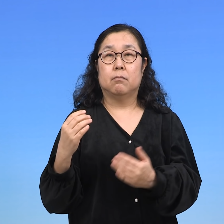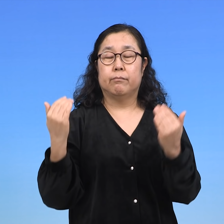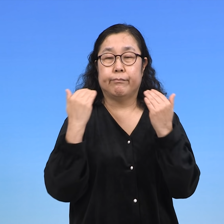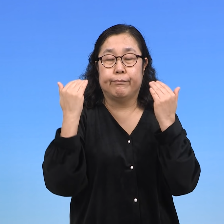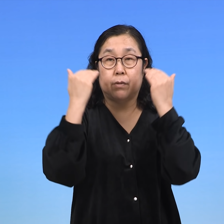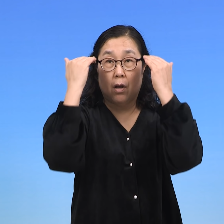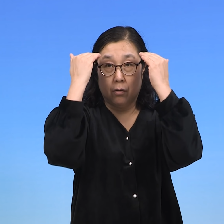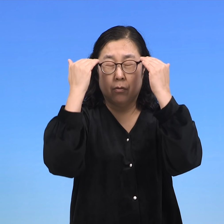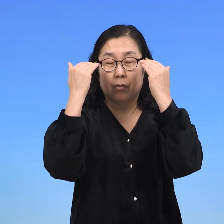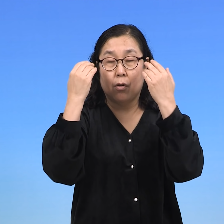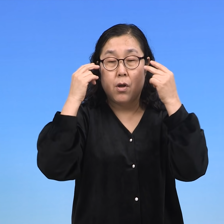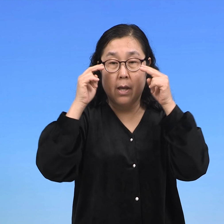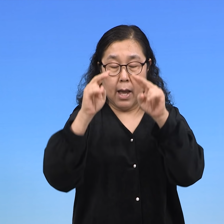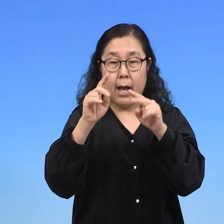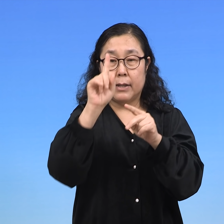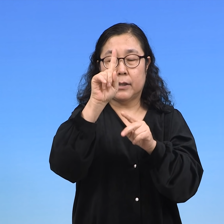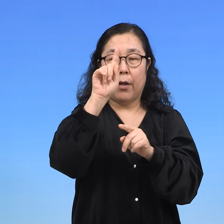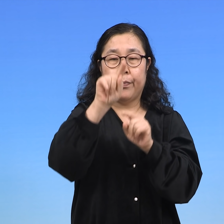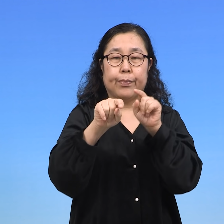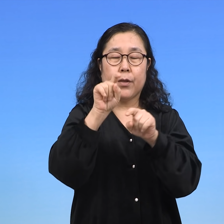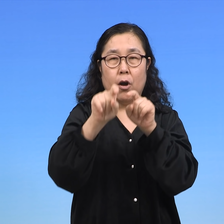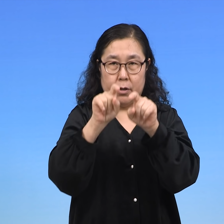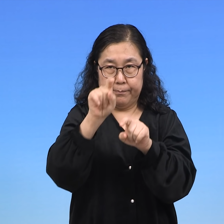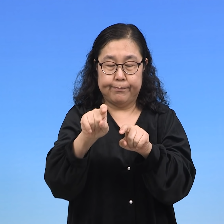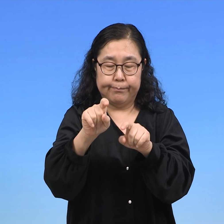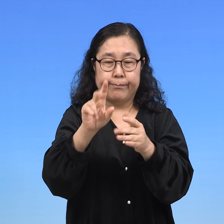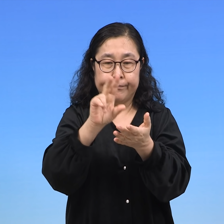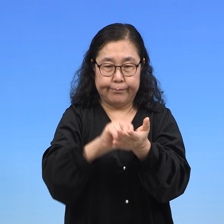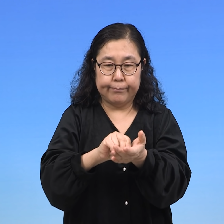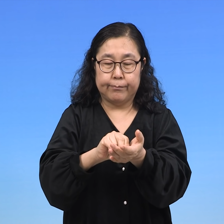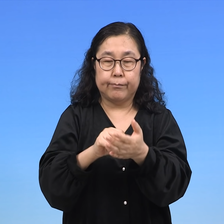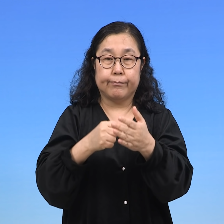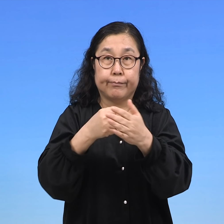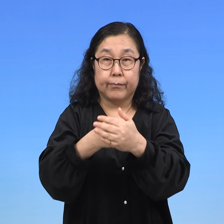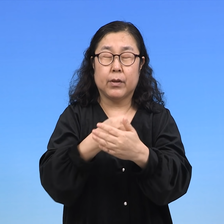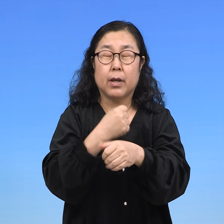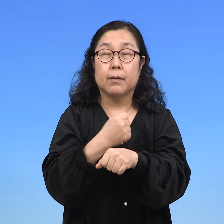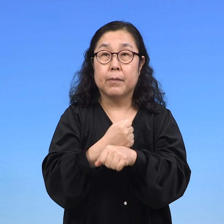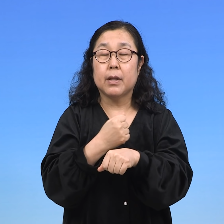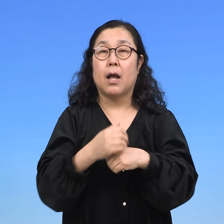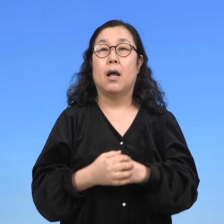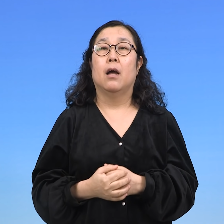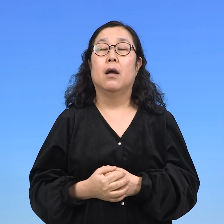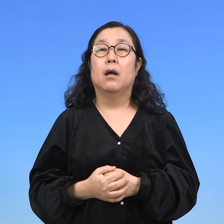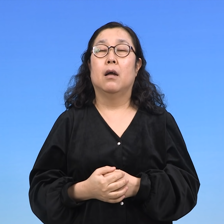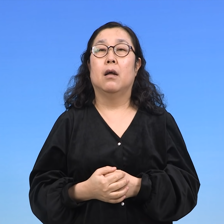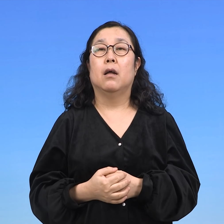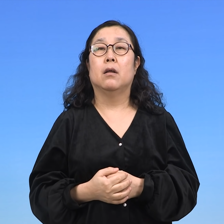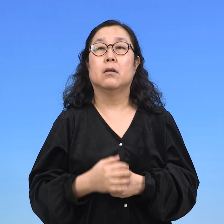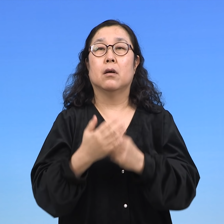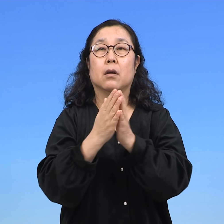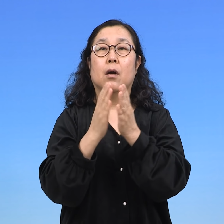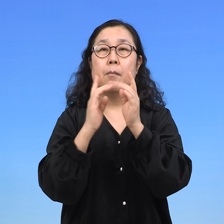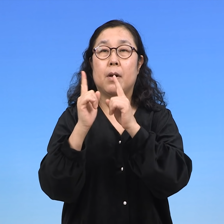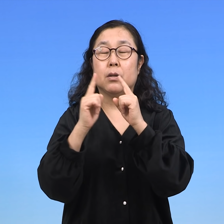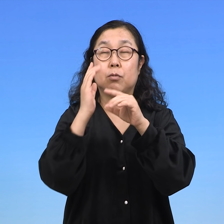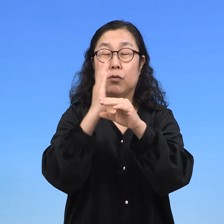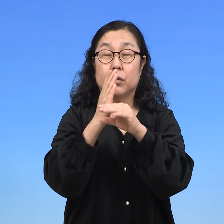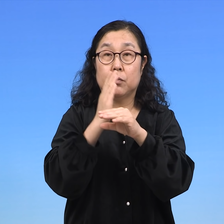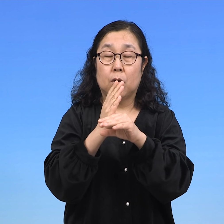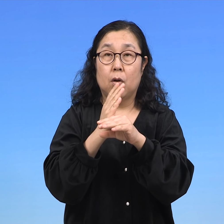향한 첫걸음, 제가 이렇게 잡아봤는데요. 오늘 본문 말씀을 중심으로 해서